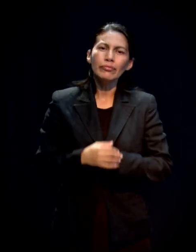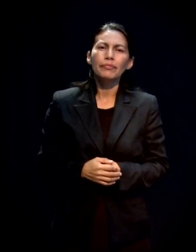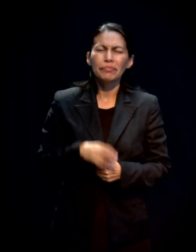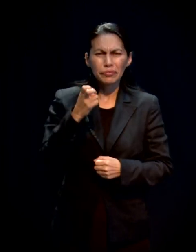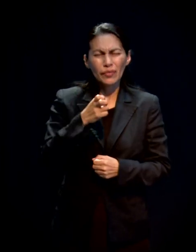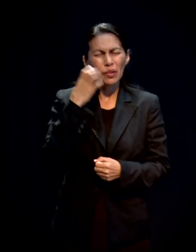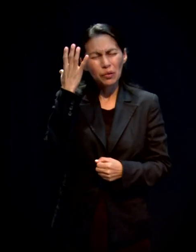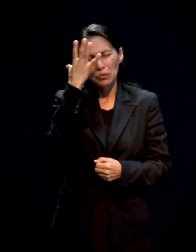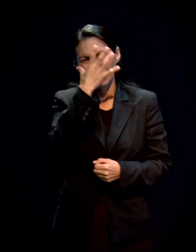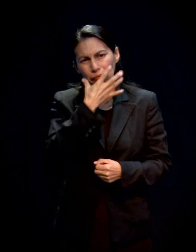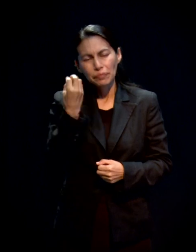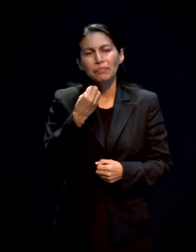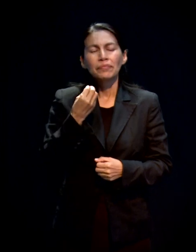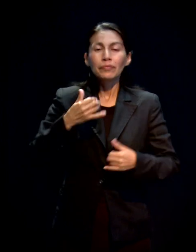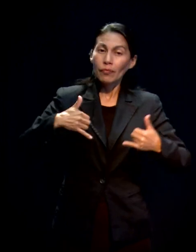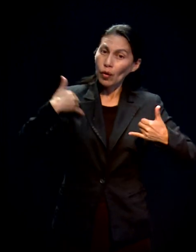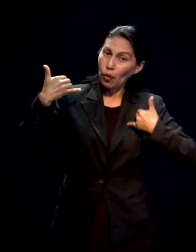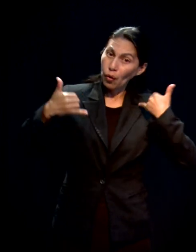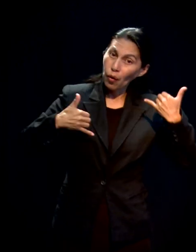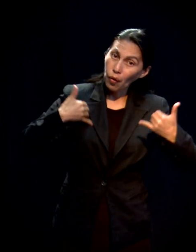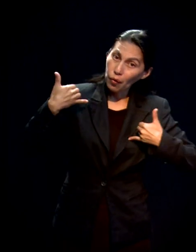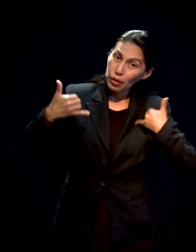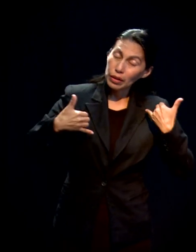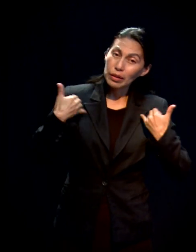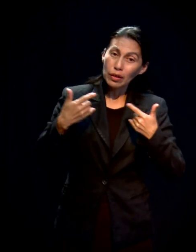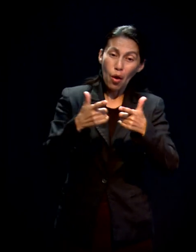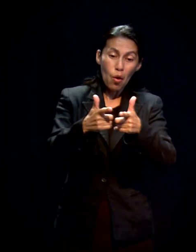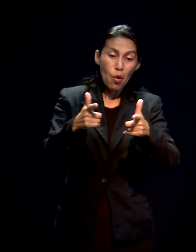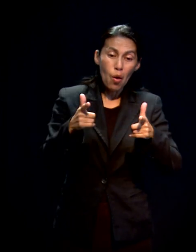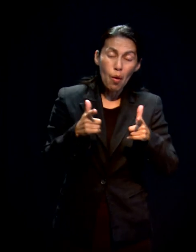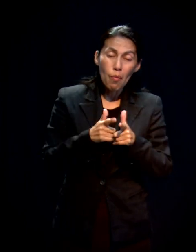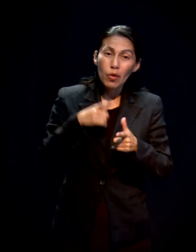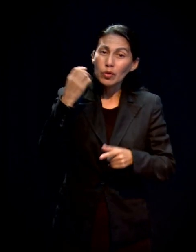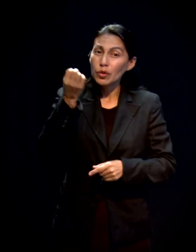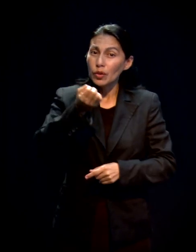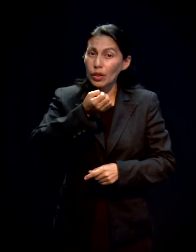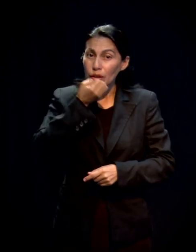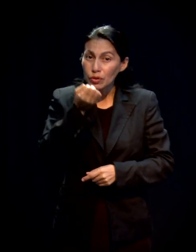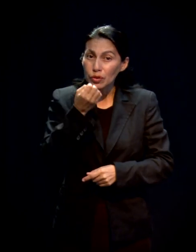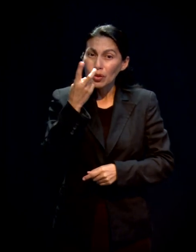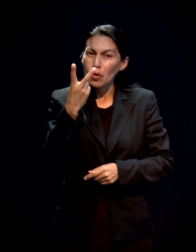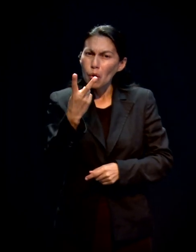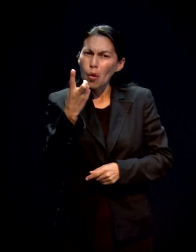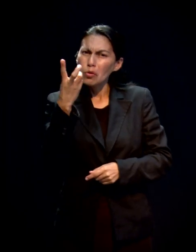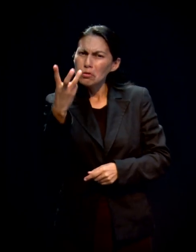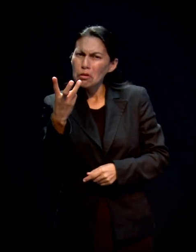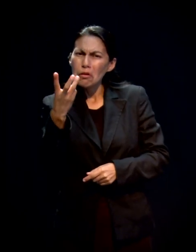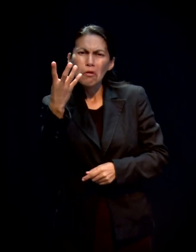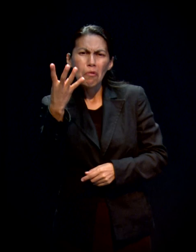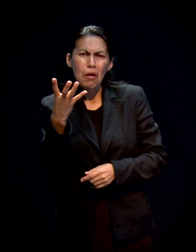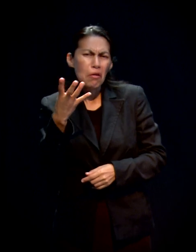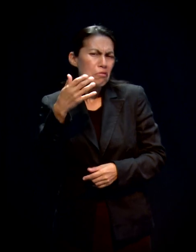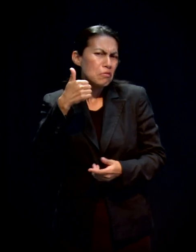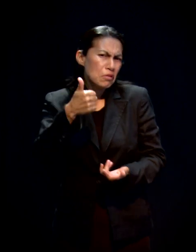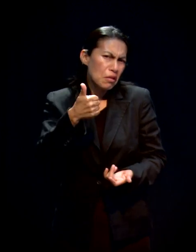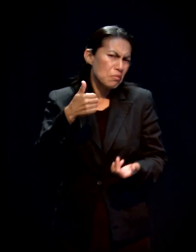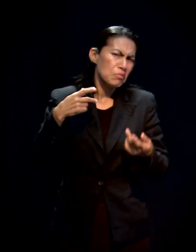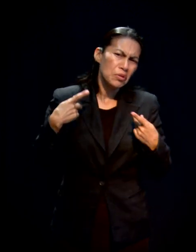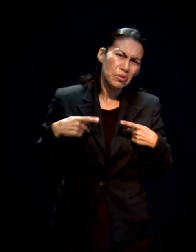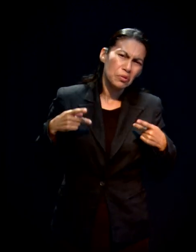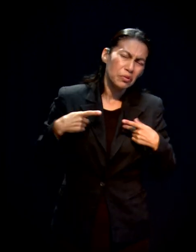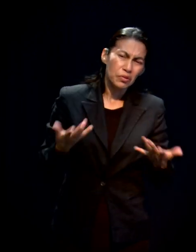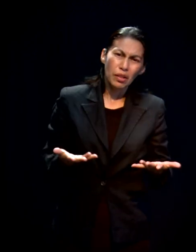fortaleciéndose no es maravilloso que los jóvenes formen grupos de oración de dos o tres o